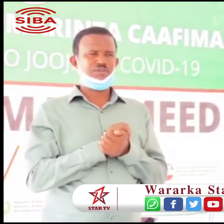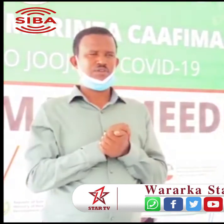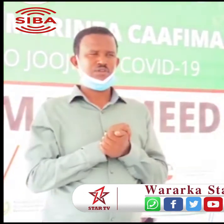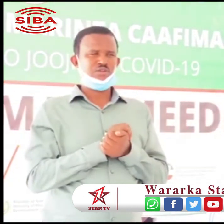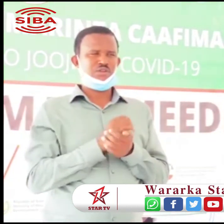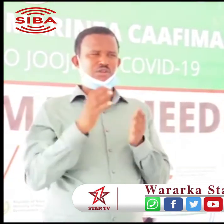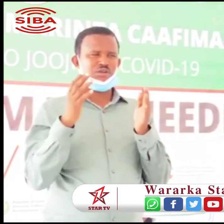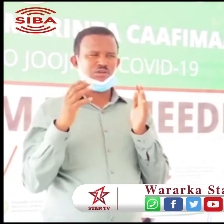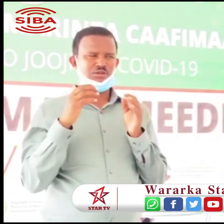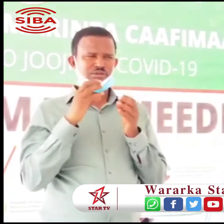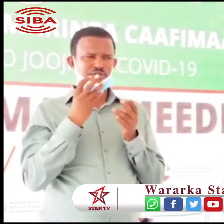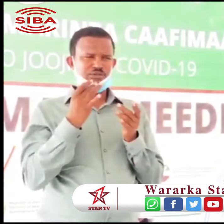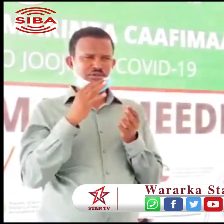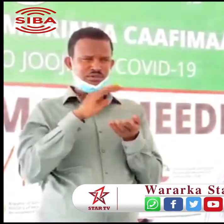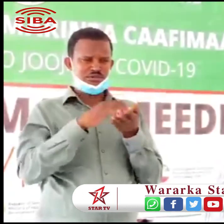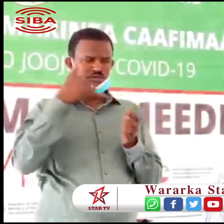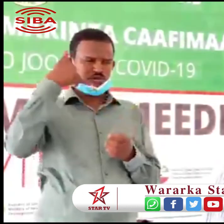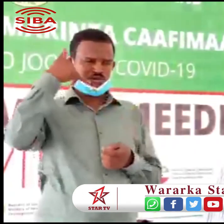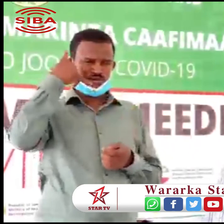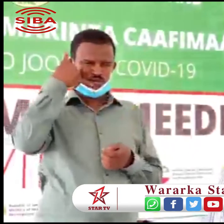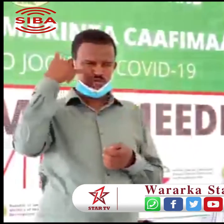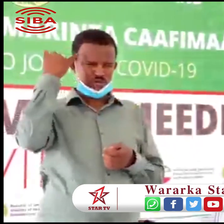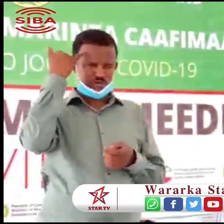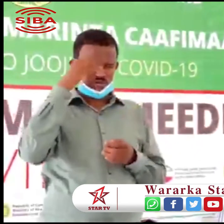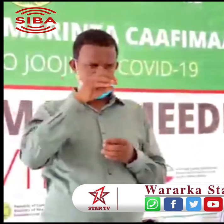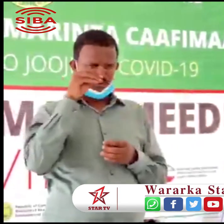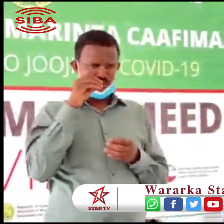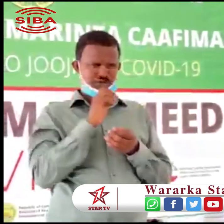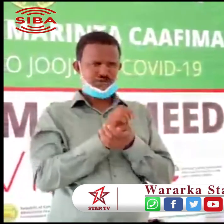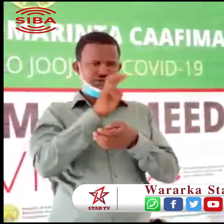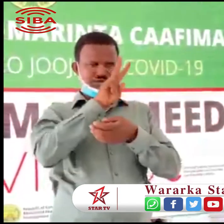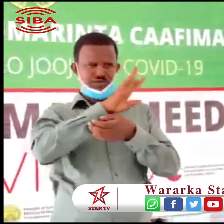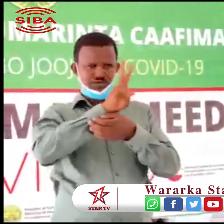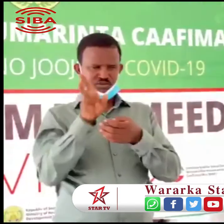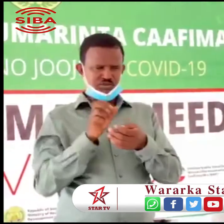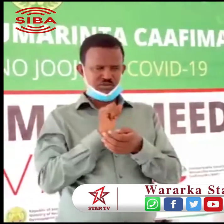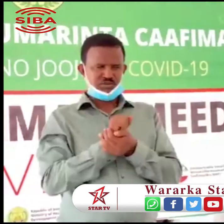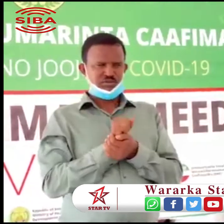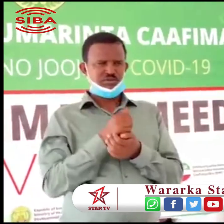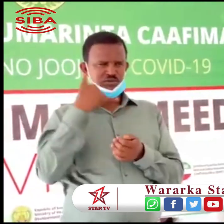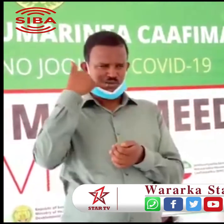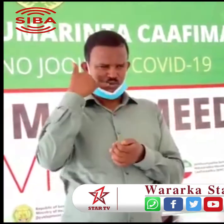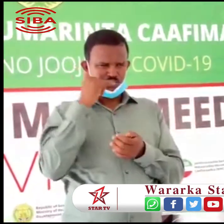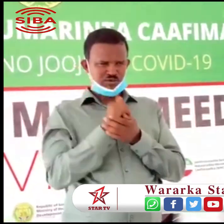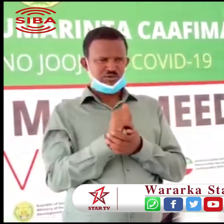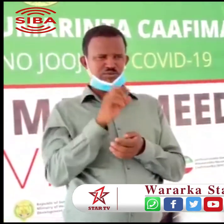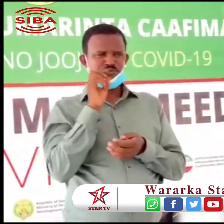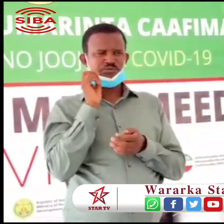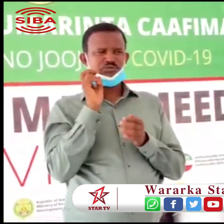caafimaadka Somaliland ayaa 24 saacadood ee u dambaysay baaritaanka ay sameysay waxay ku sheegtay in 18 qof laga helay